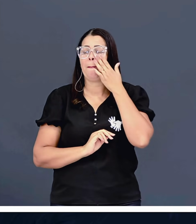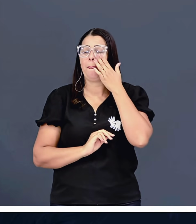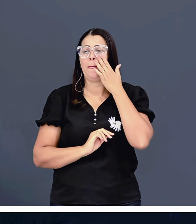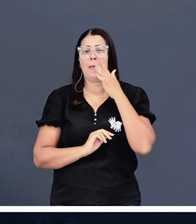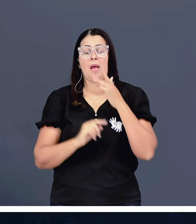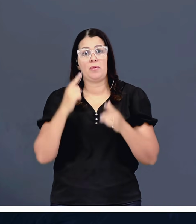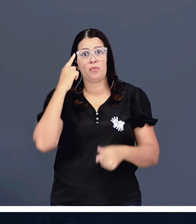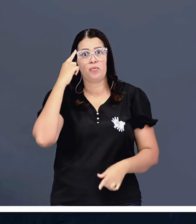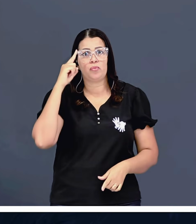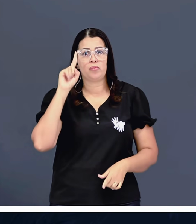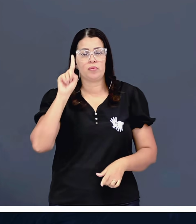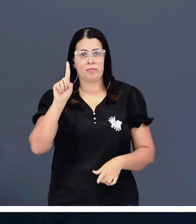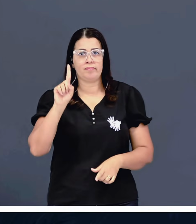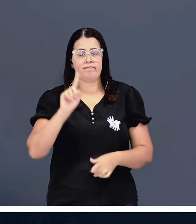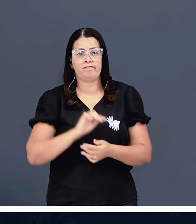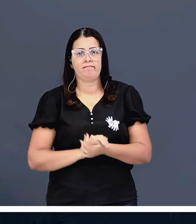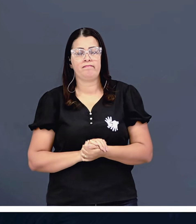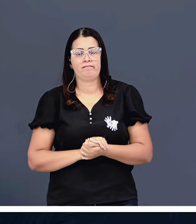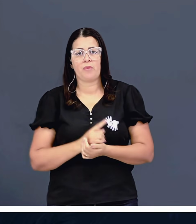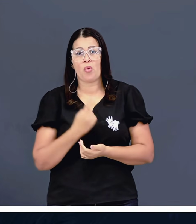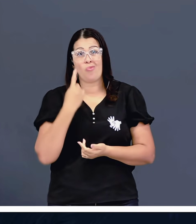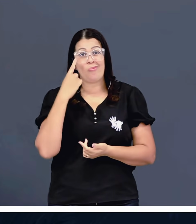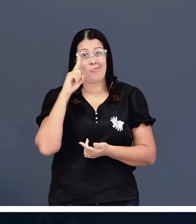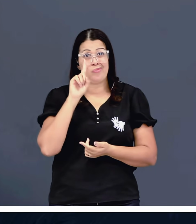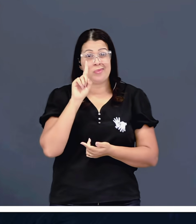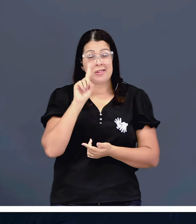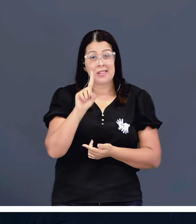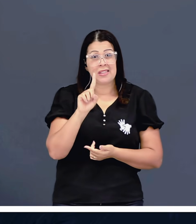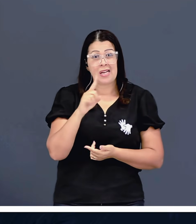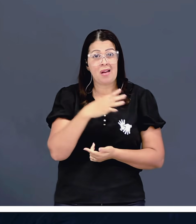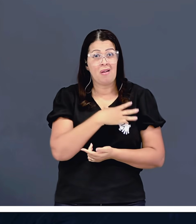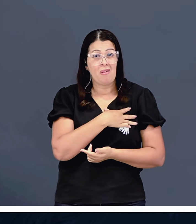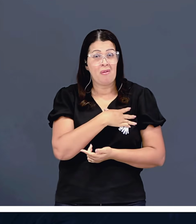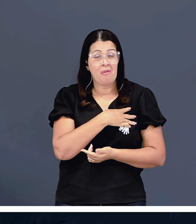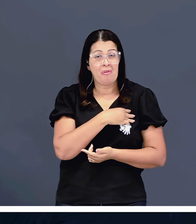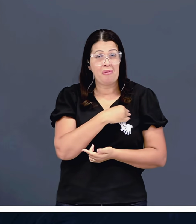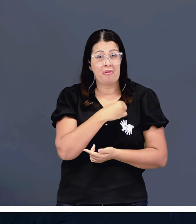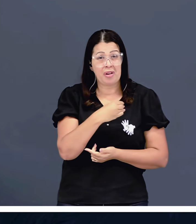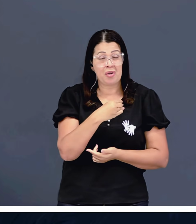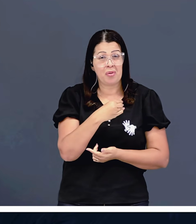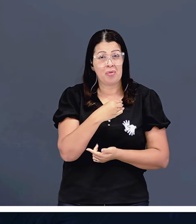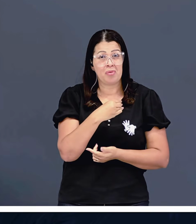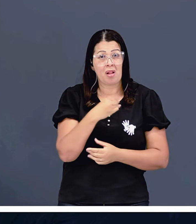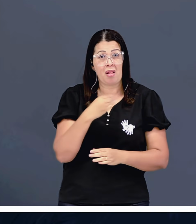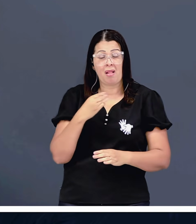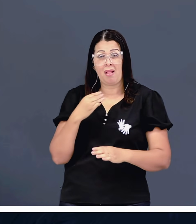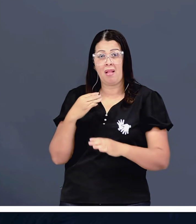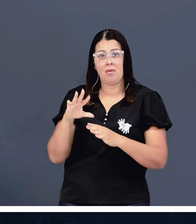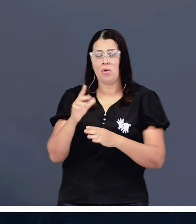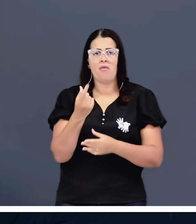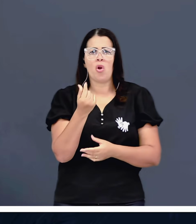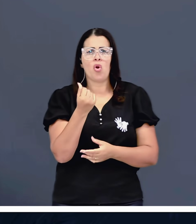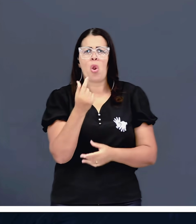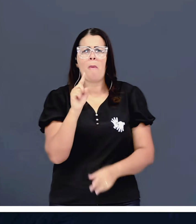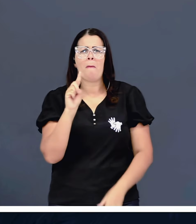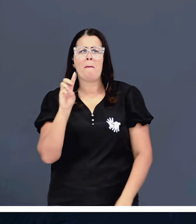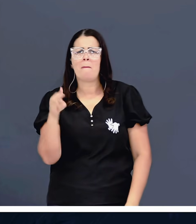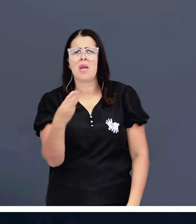Num dia, gente, num dia, o filho transferiu para o pai, não estou falando de